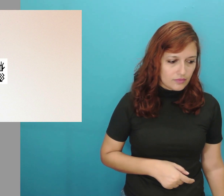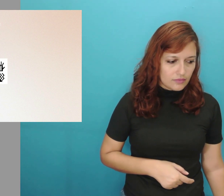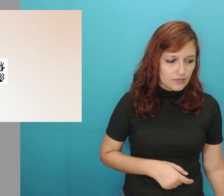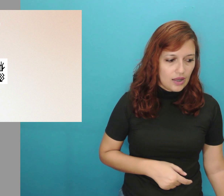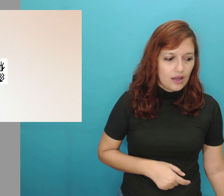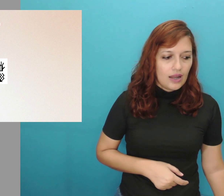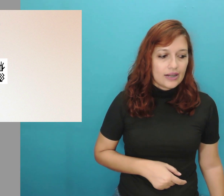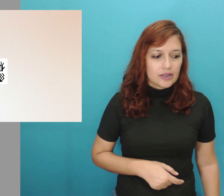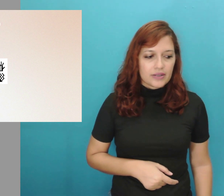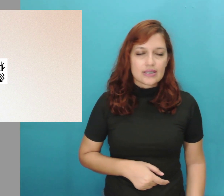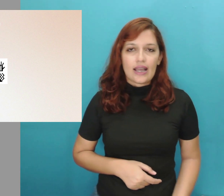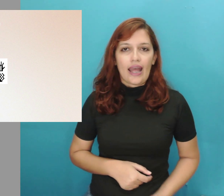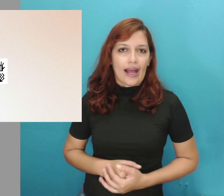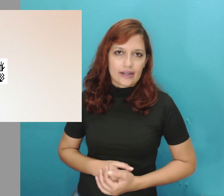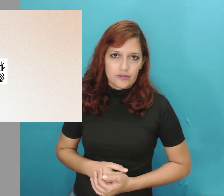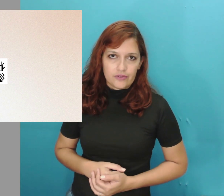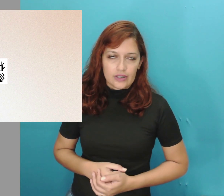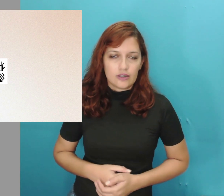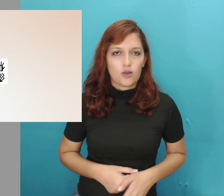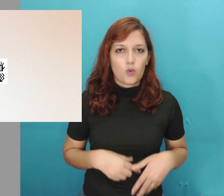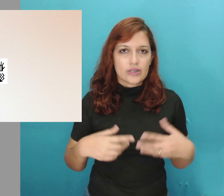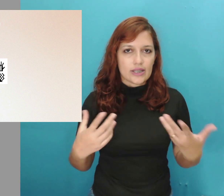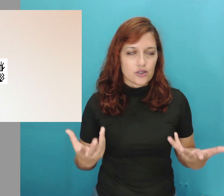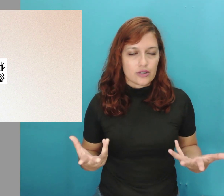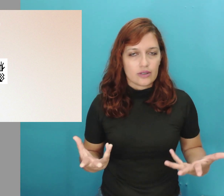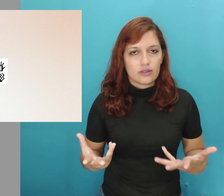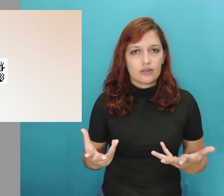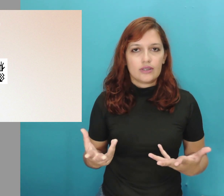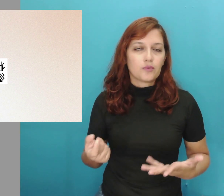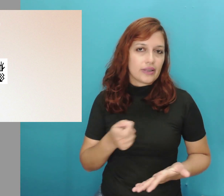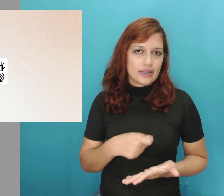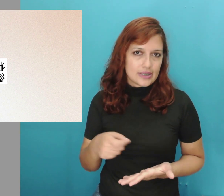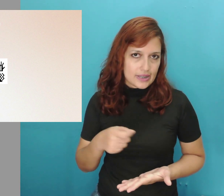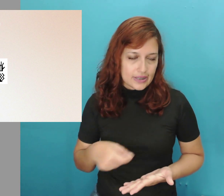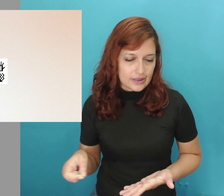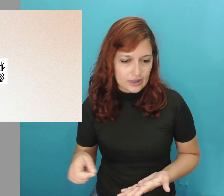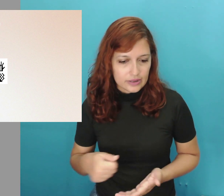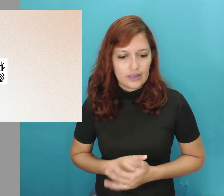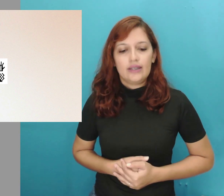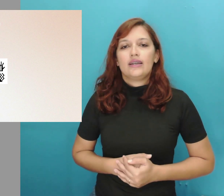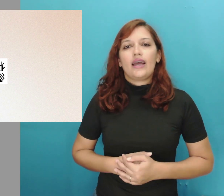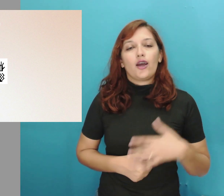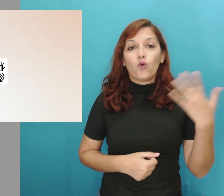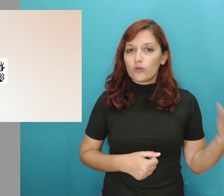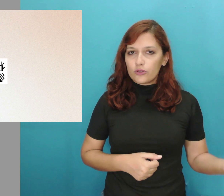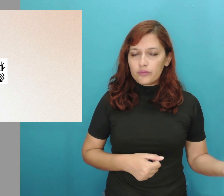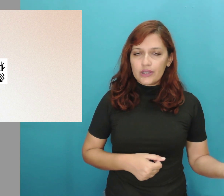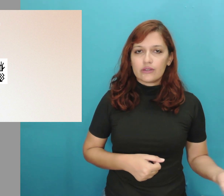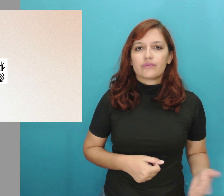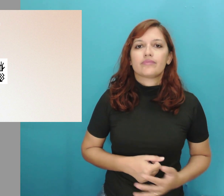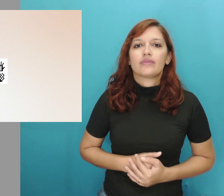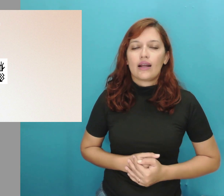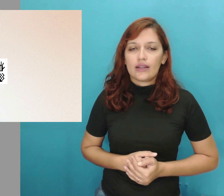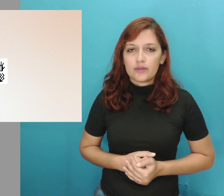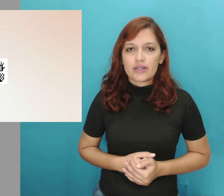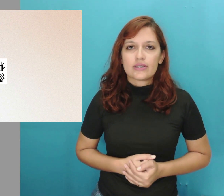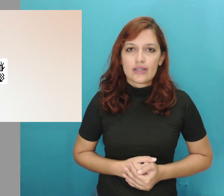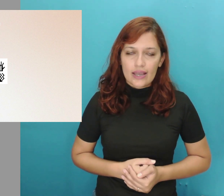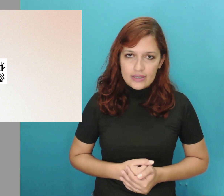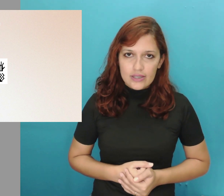Libras é ágrafa, ou seja, não tem escrita. É outro mito. A Libras tem sim